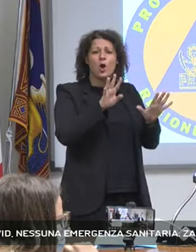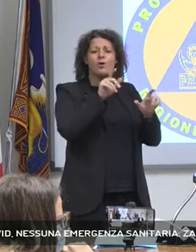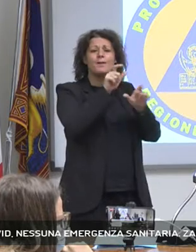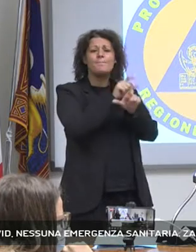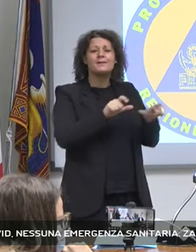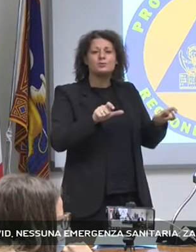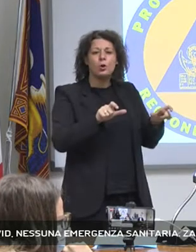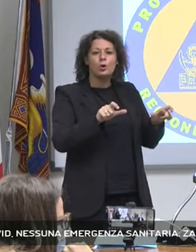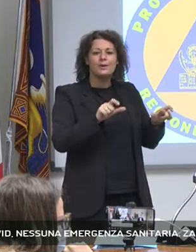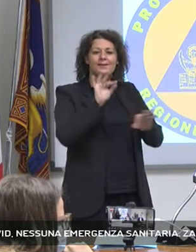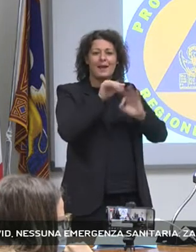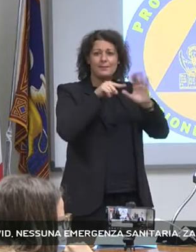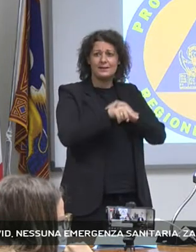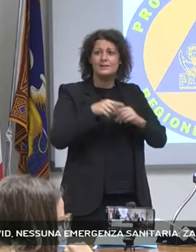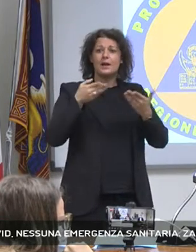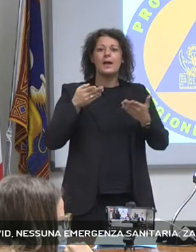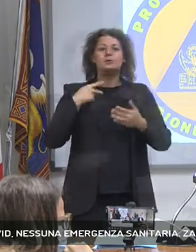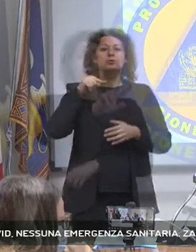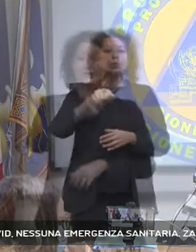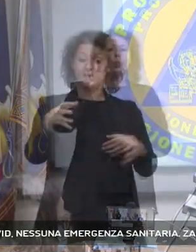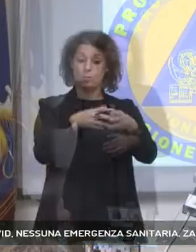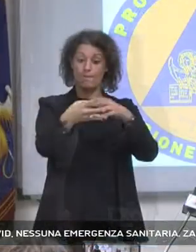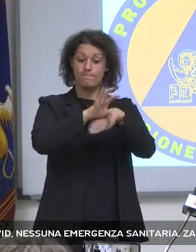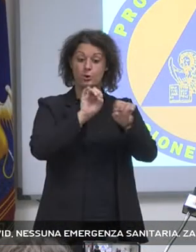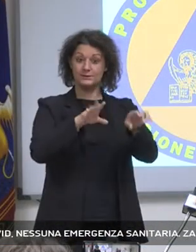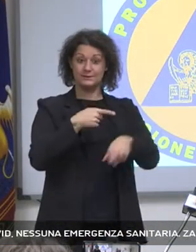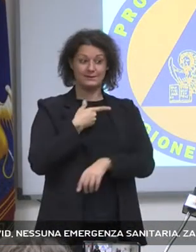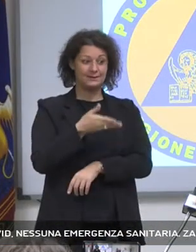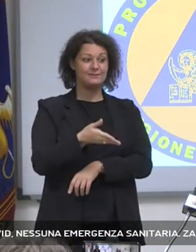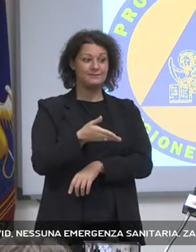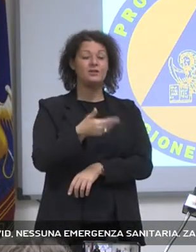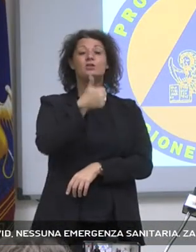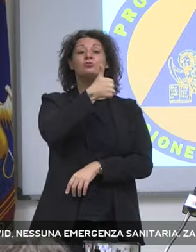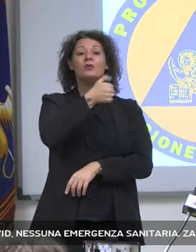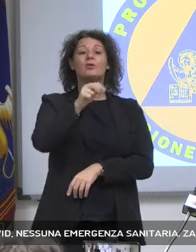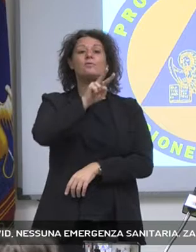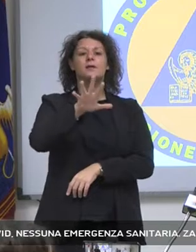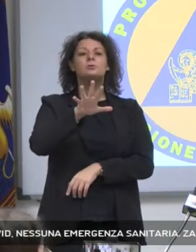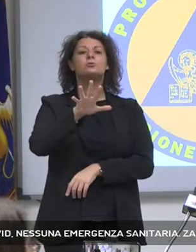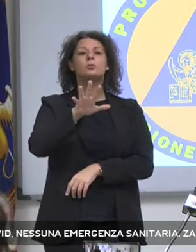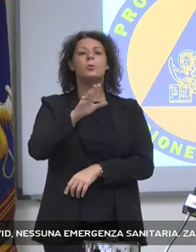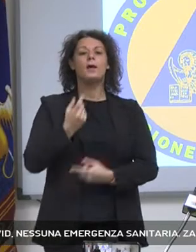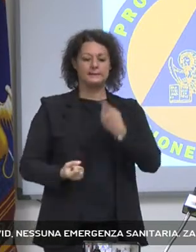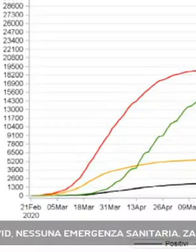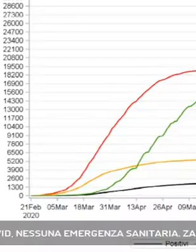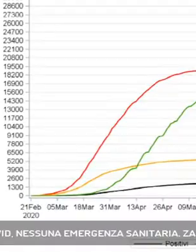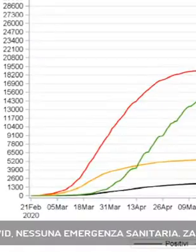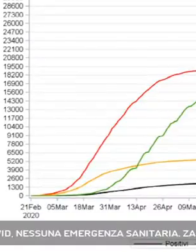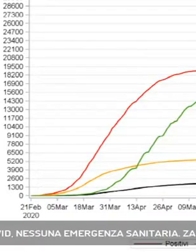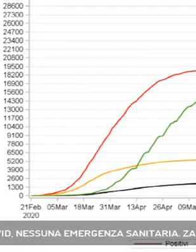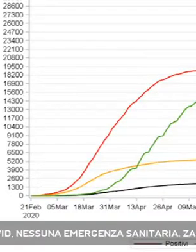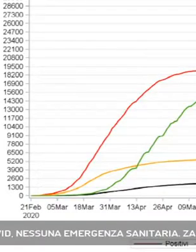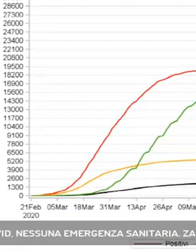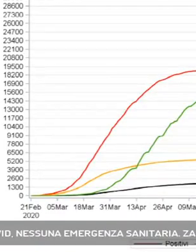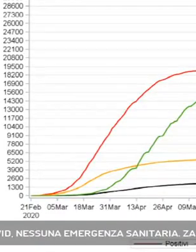su 4.900.000 eventi non mi sembra una grande incidenza. Il 96% dei contagiati in Veneto è asintomatico. A marzo